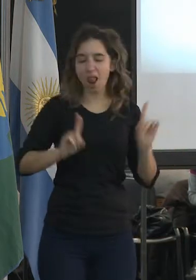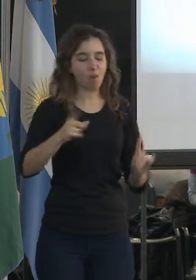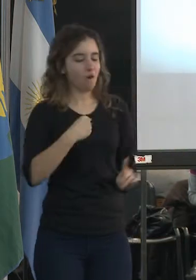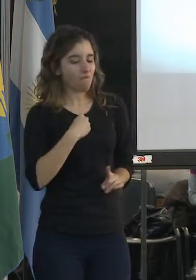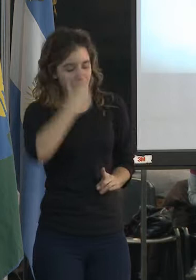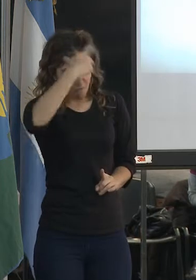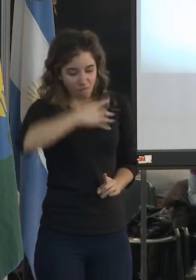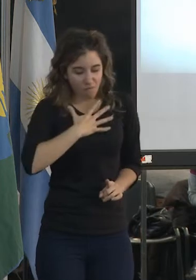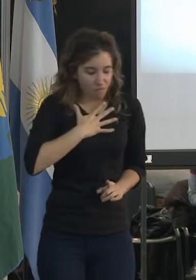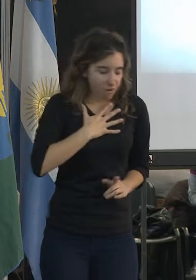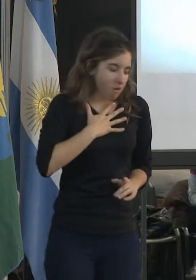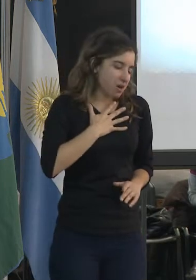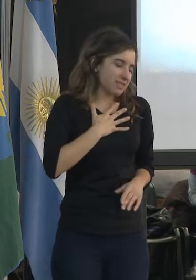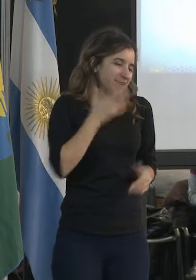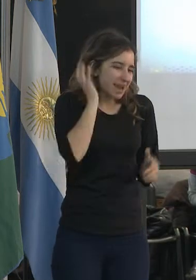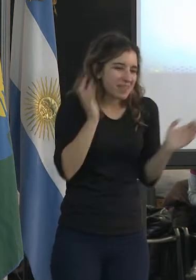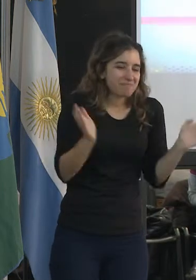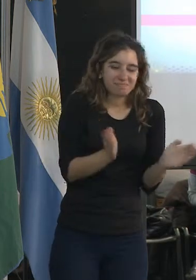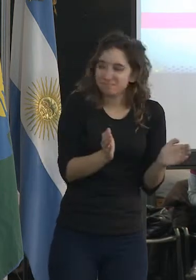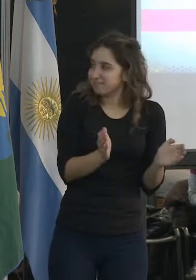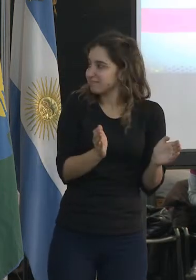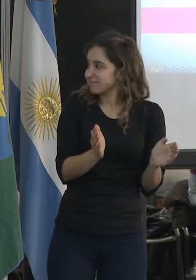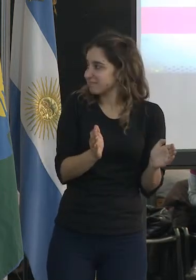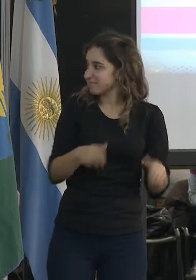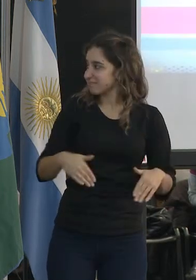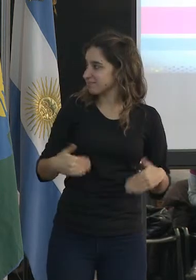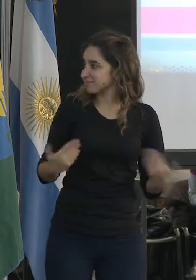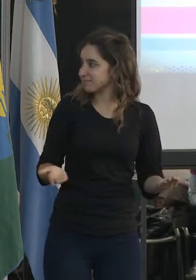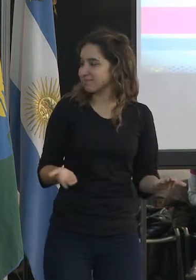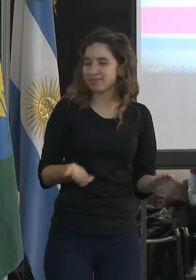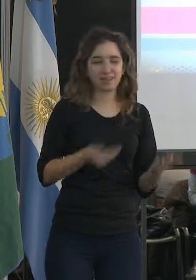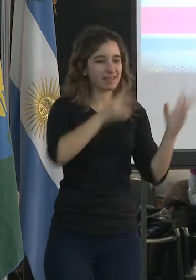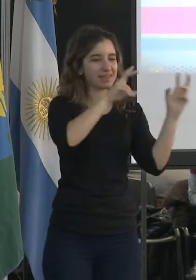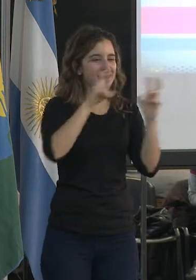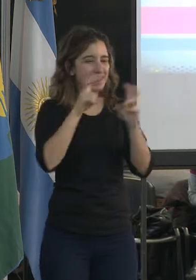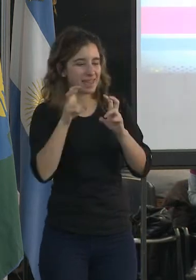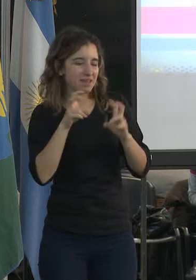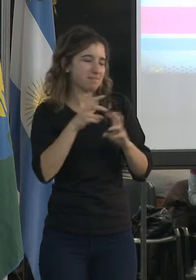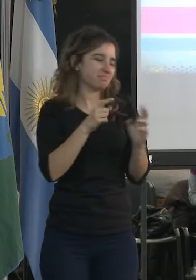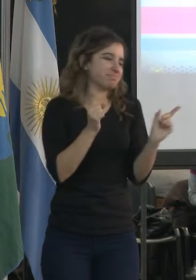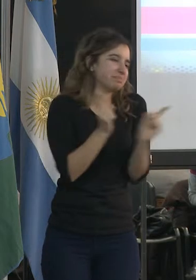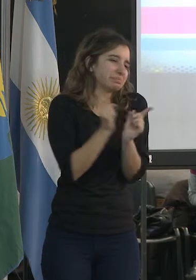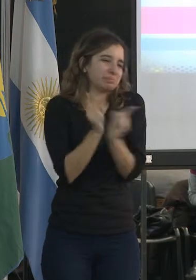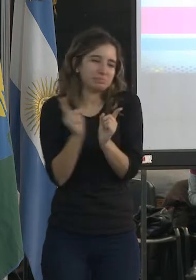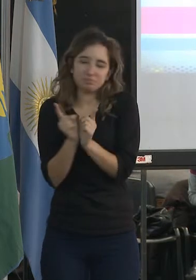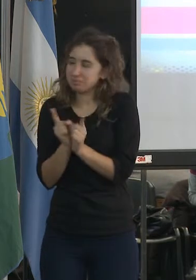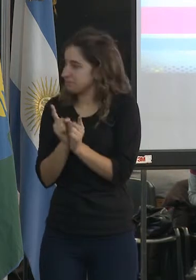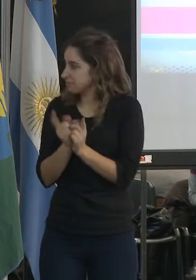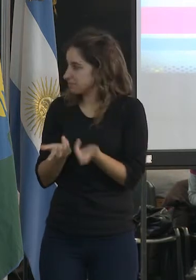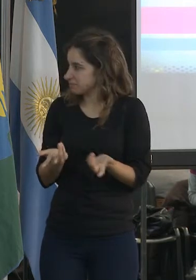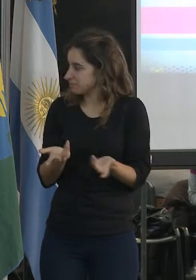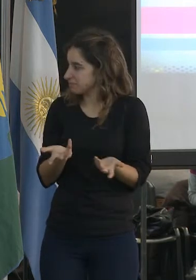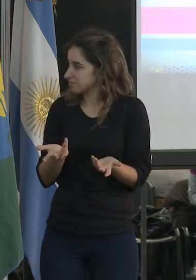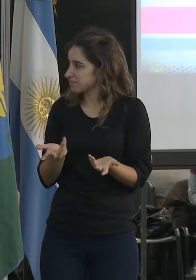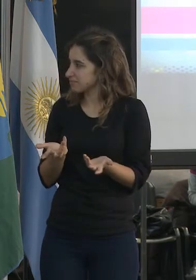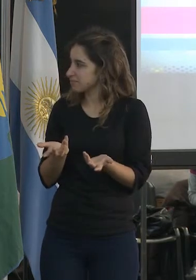vocación personal, familiares. Son radios chicas, donde inclusive la programación es chica en términos de producido,